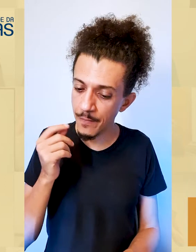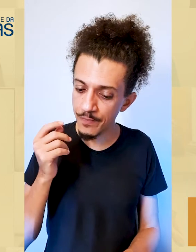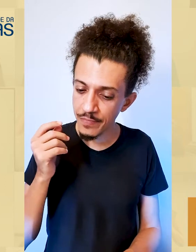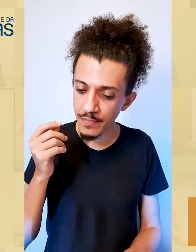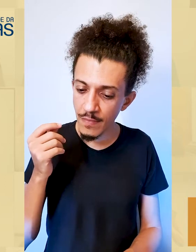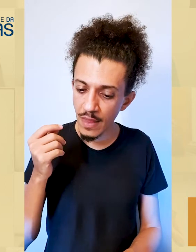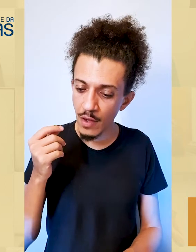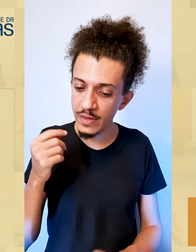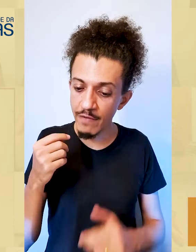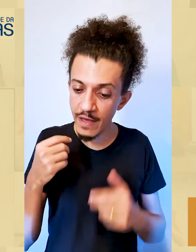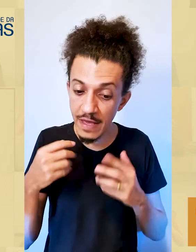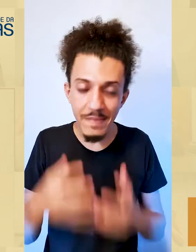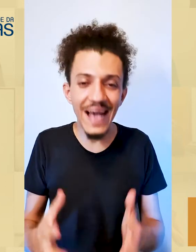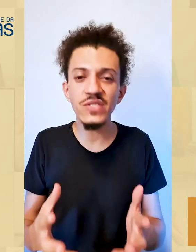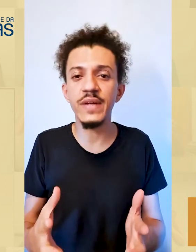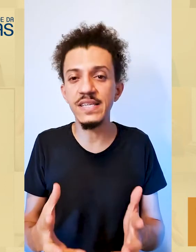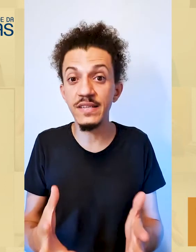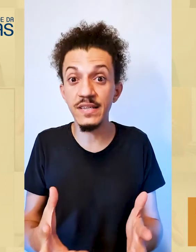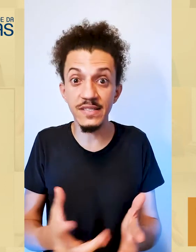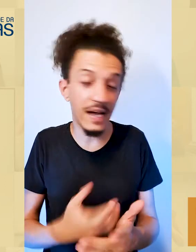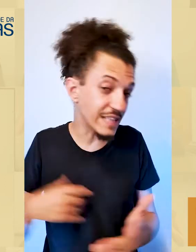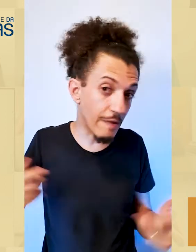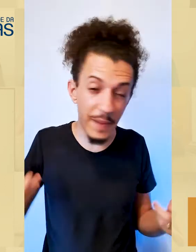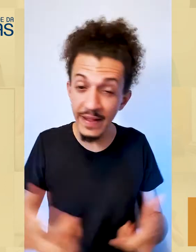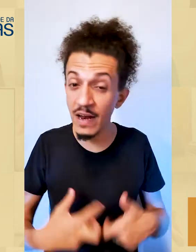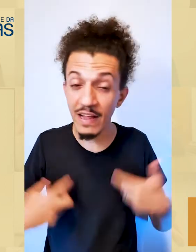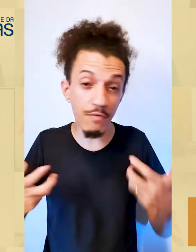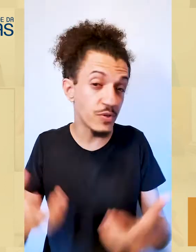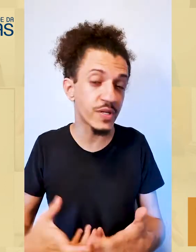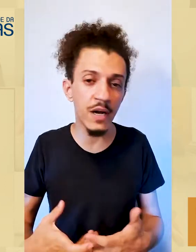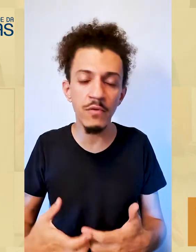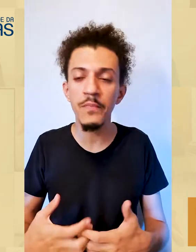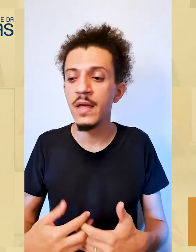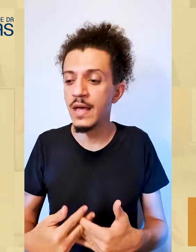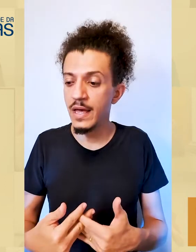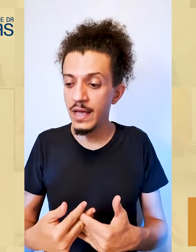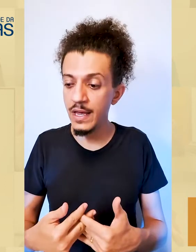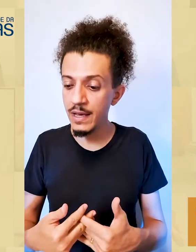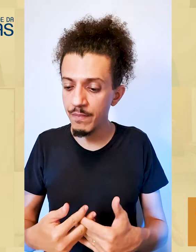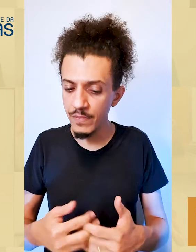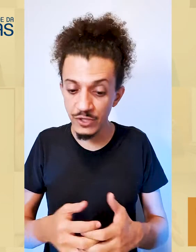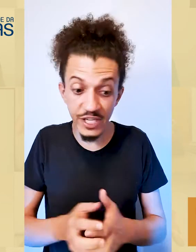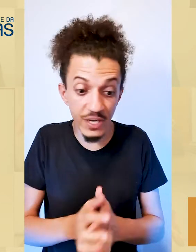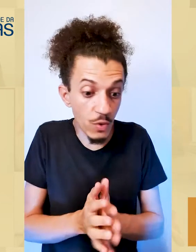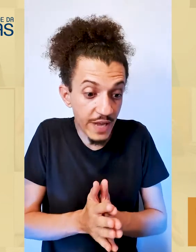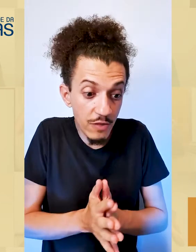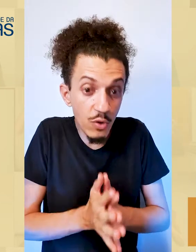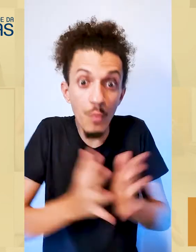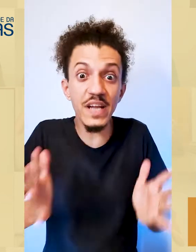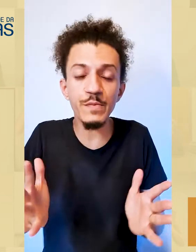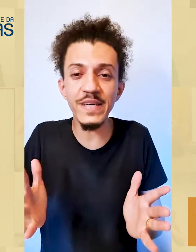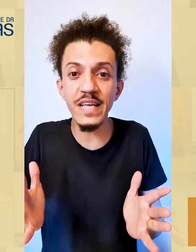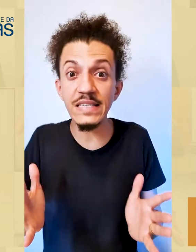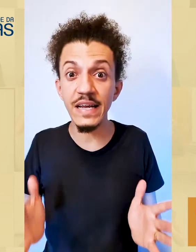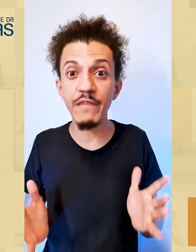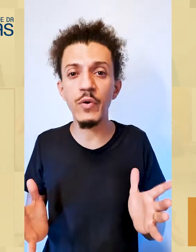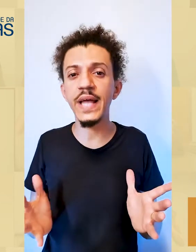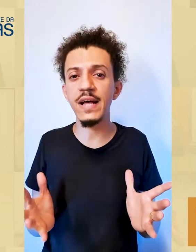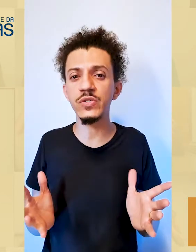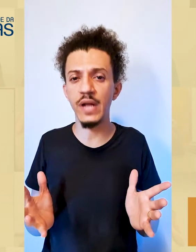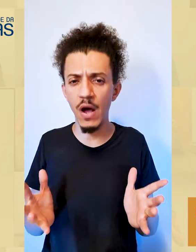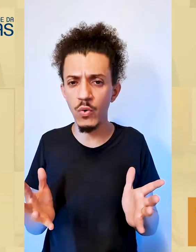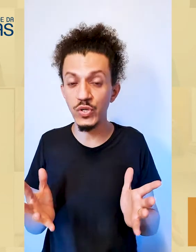e eu estava imerso na escrita de sinais, estava aprendendo, estava buscando e tinha encontrado inúmeras pesquisas a